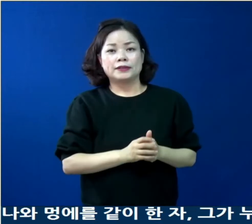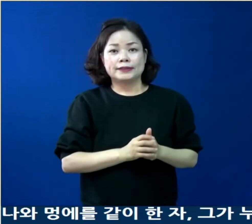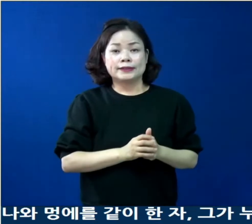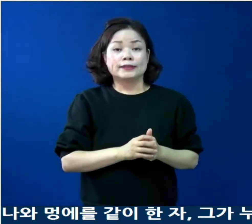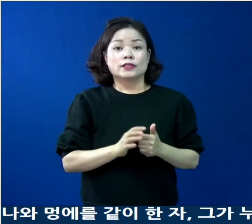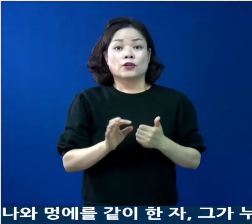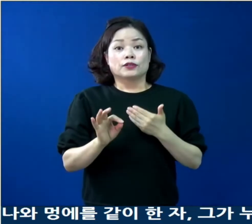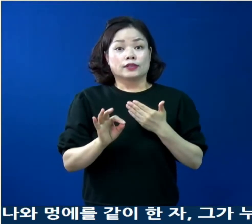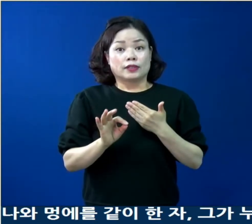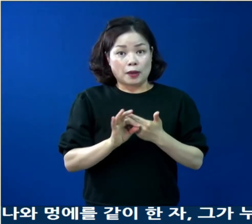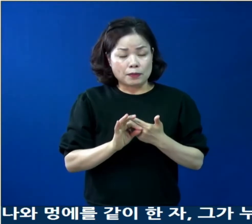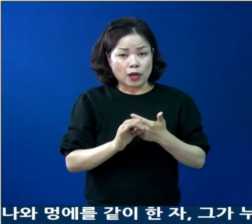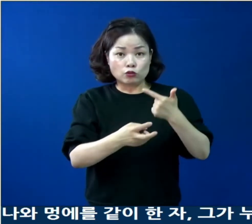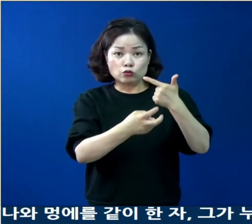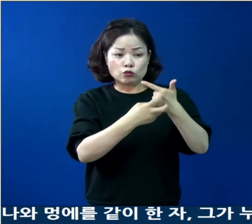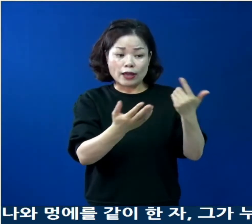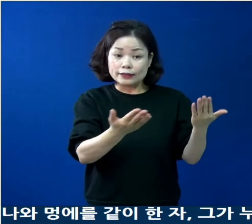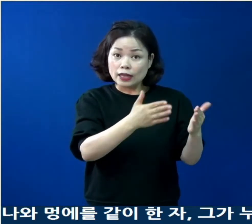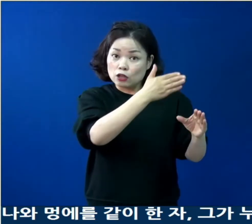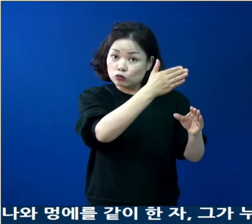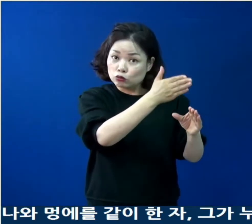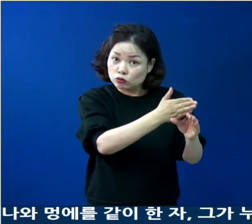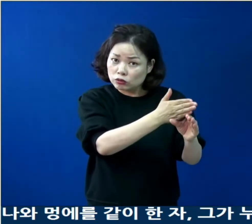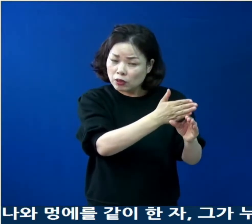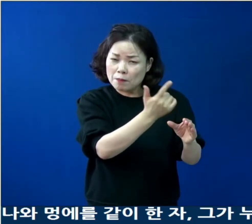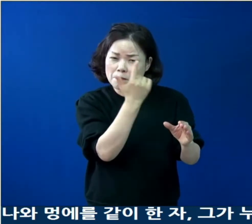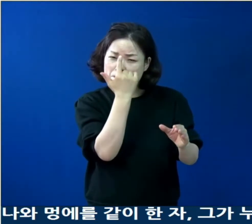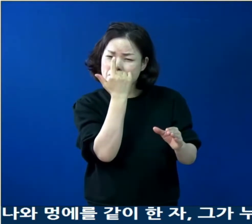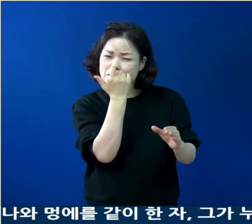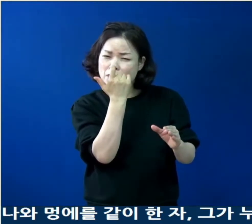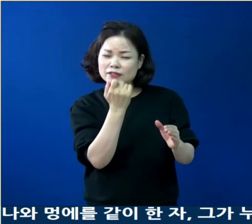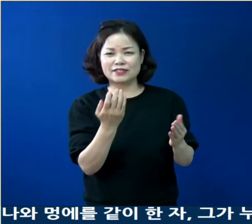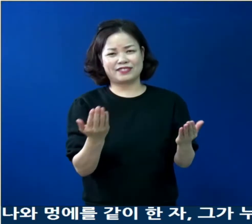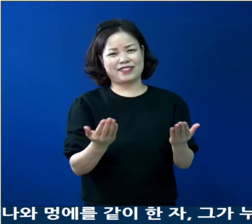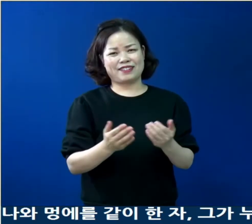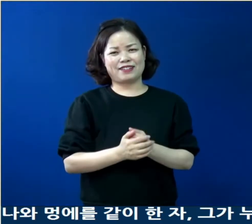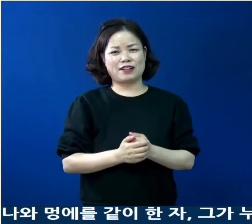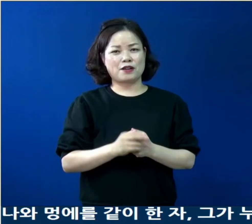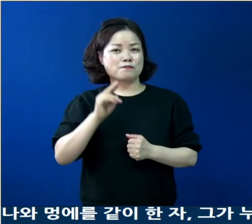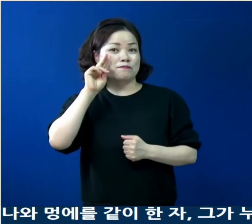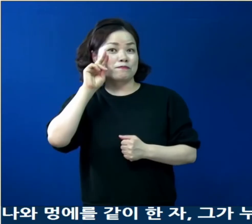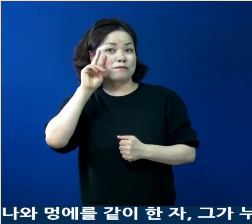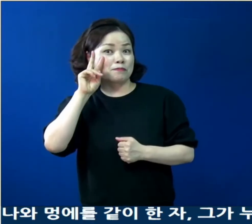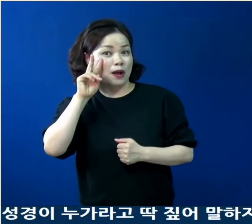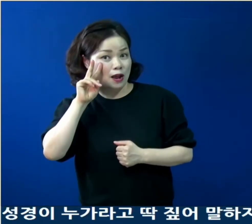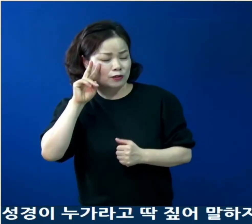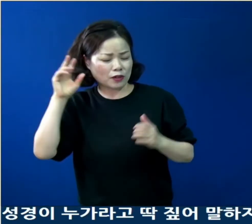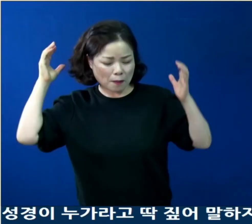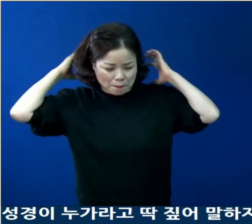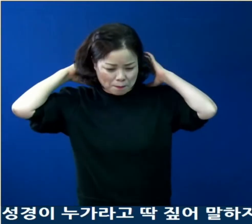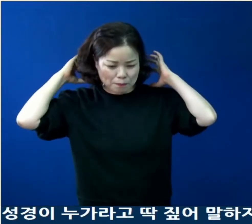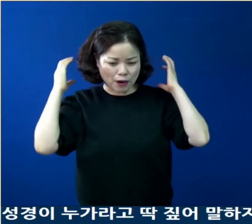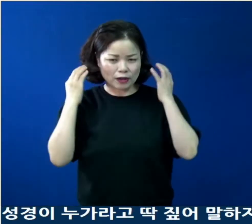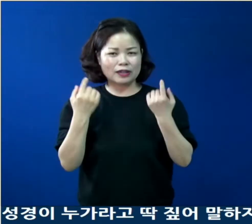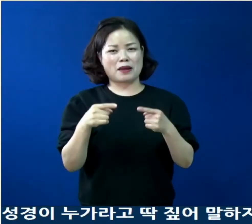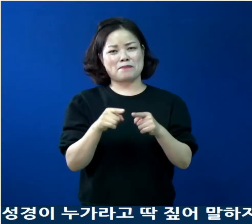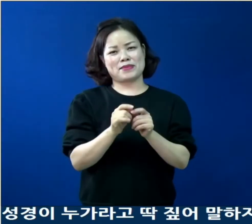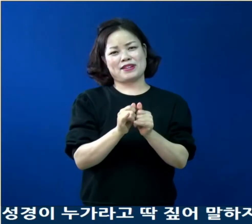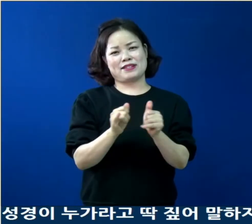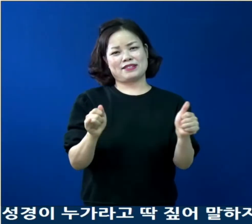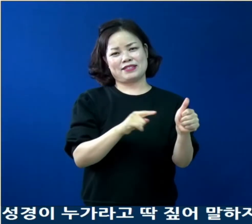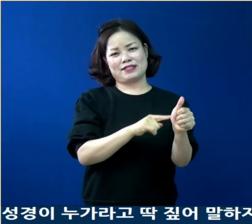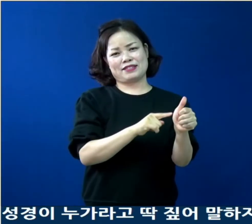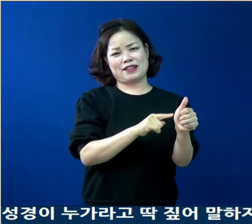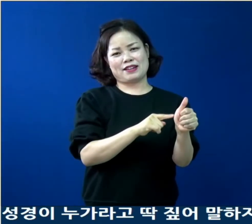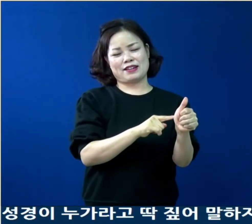그러면 누가의 사역 중에 얼마나 멋진 사역입니까? 바울과 멍에를 같이 앉아.